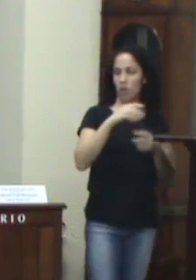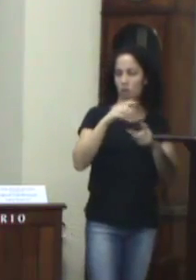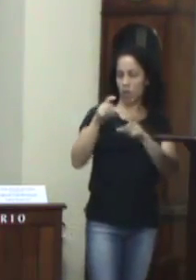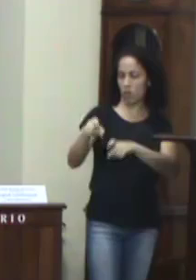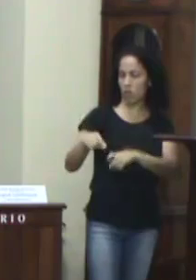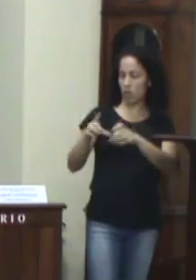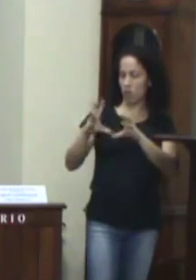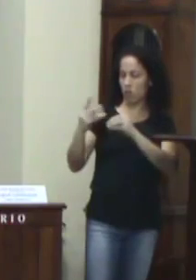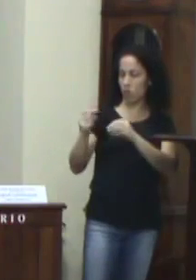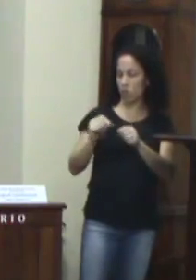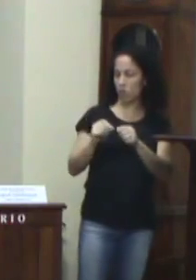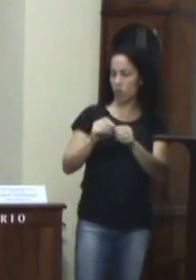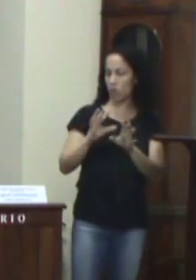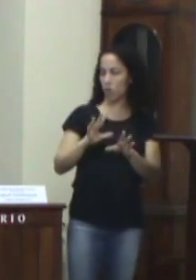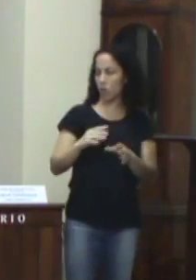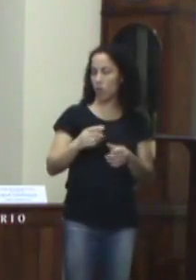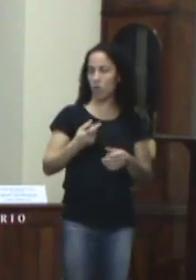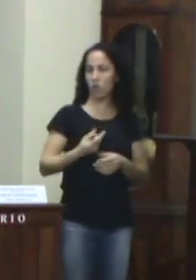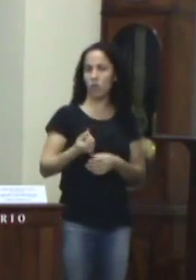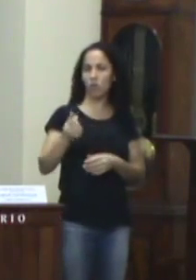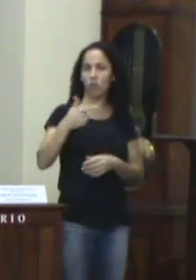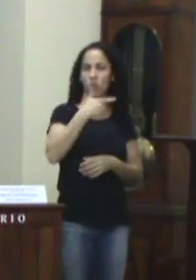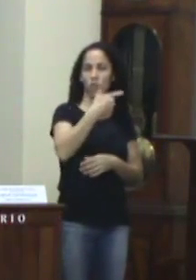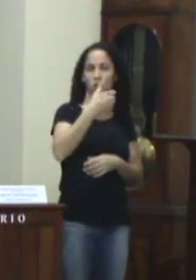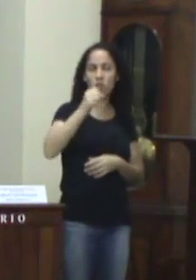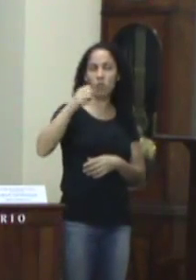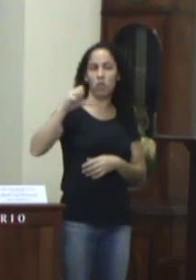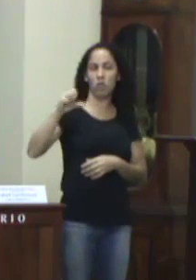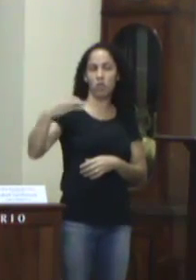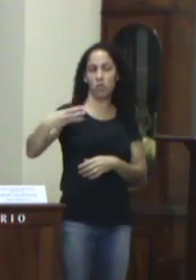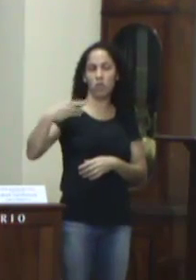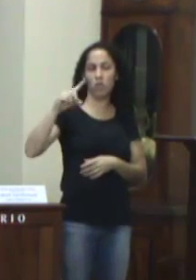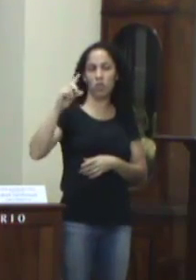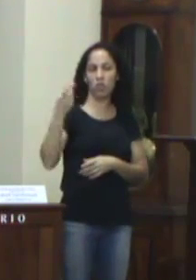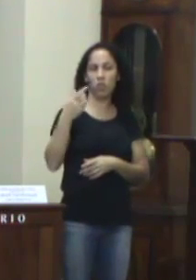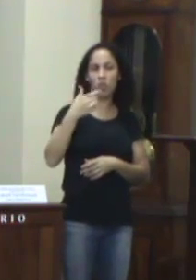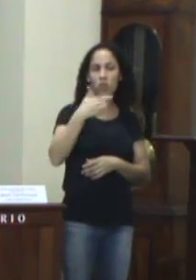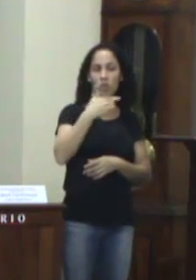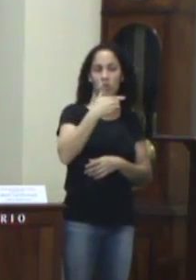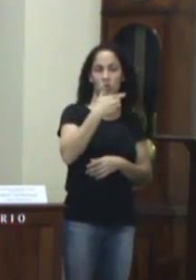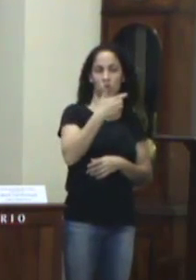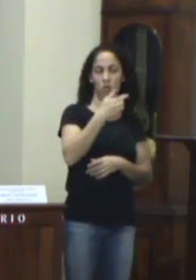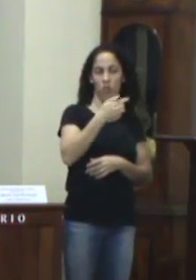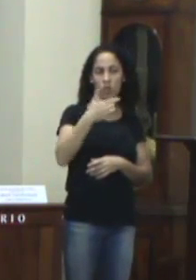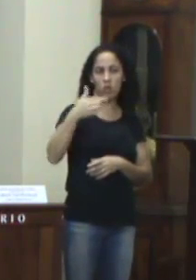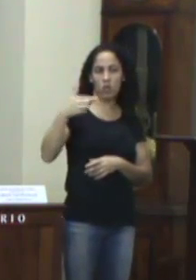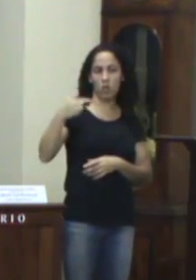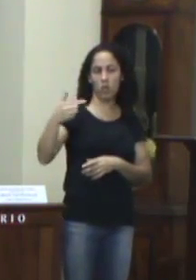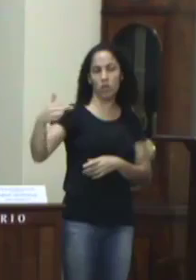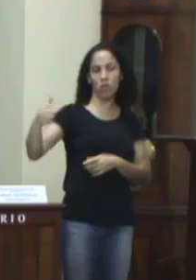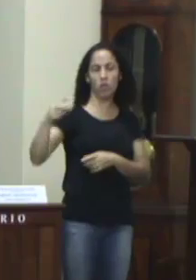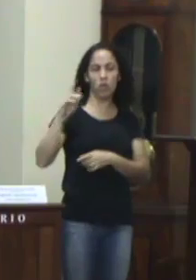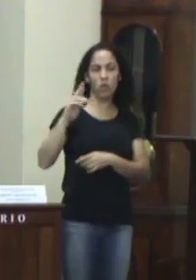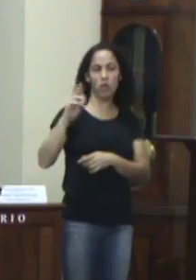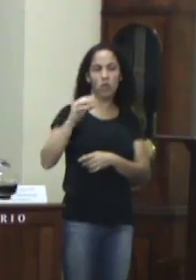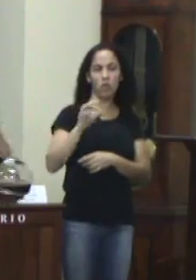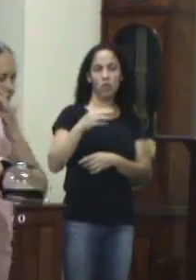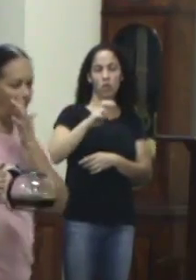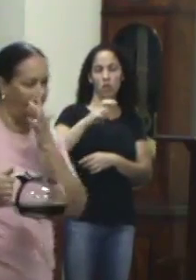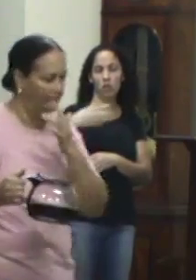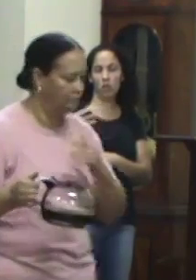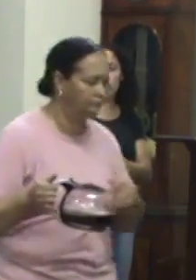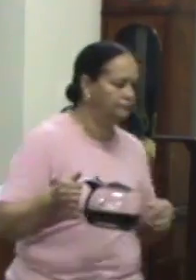grade hidráulica. Valor do repasse: R$ 283.777,34. Valor